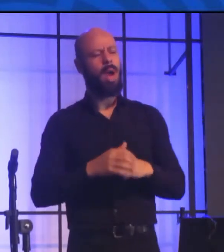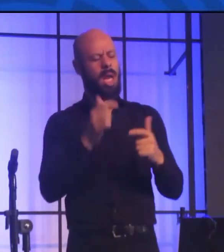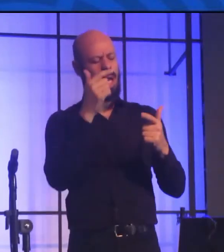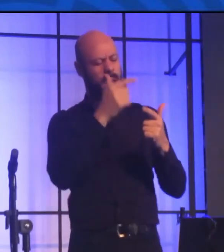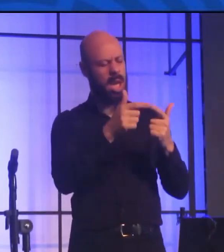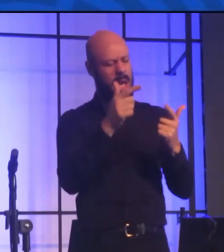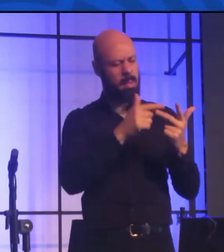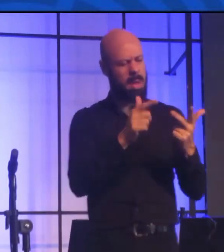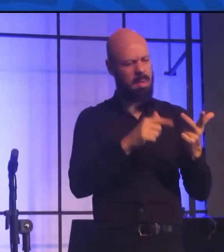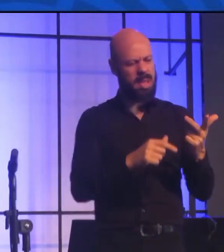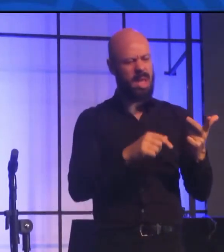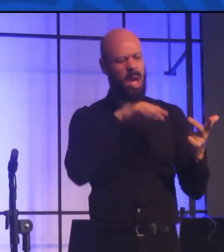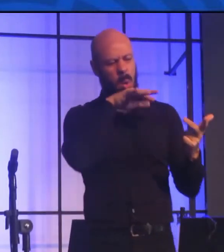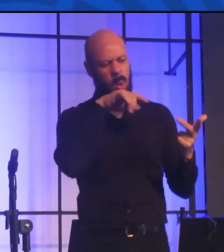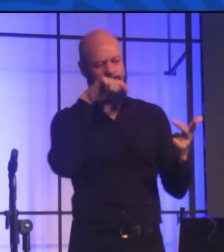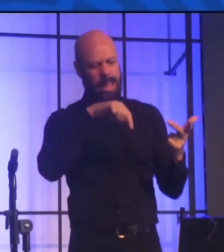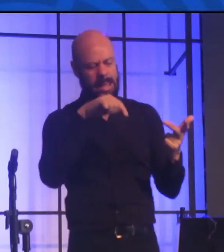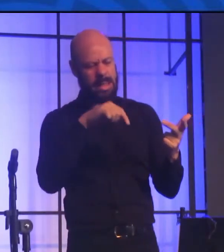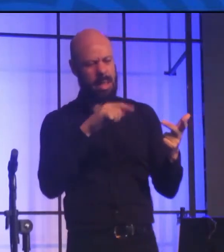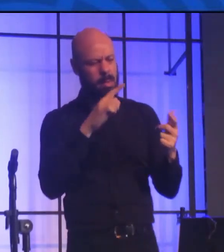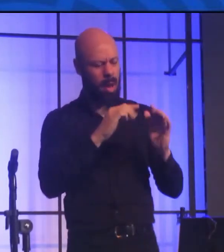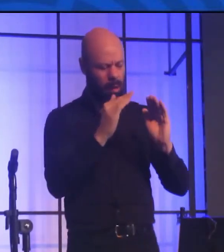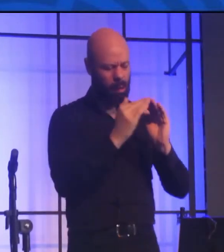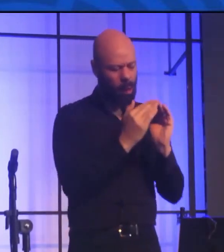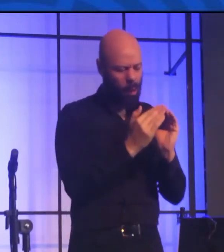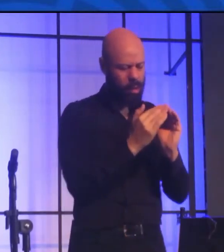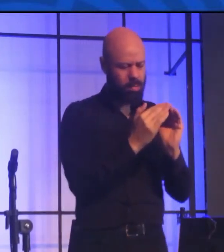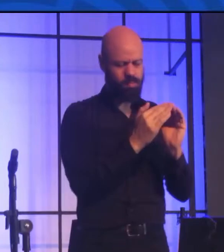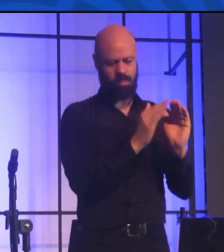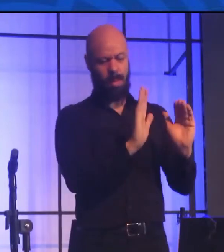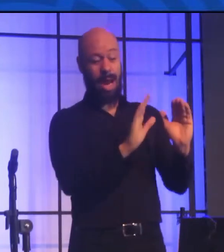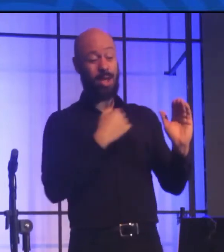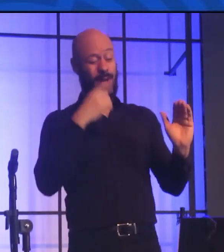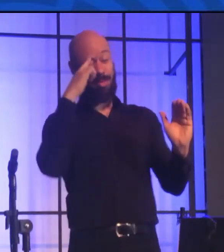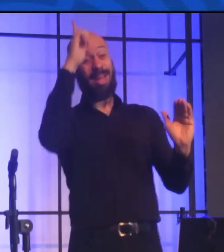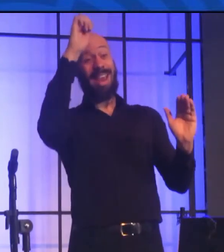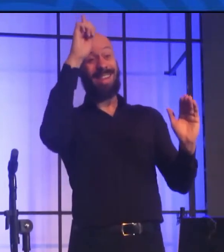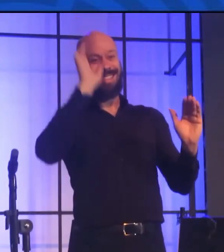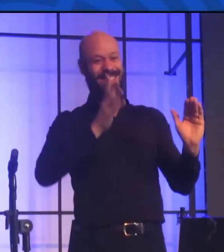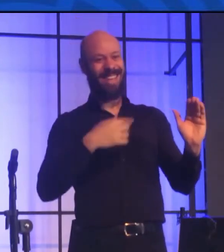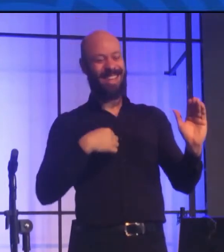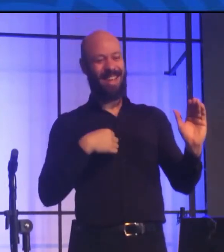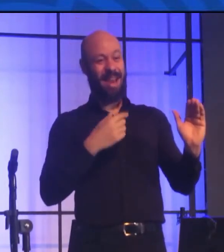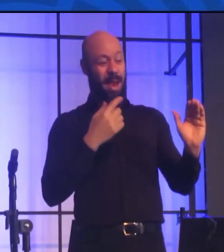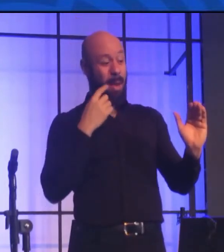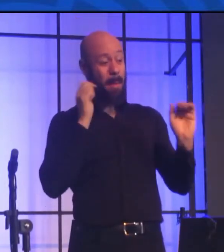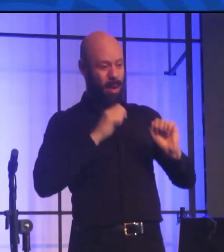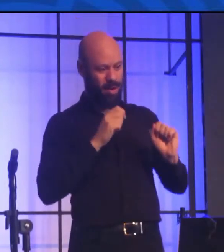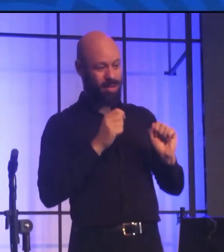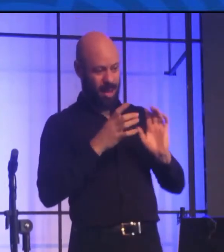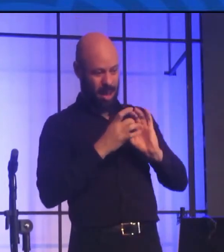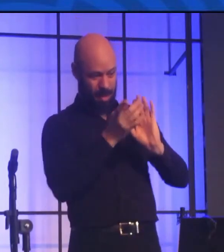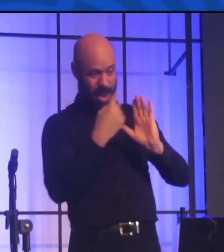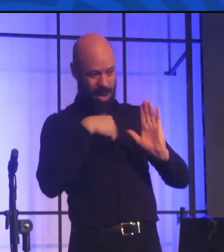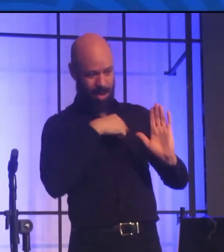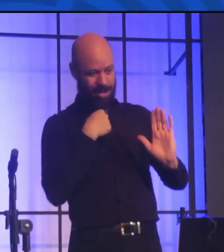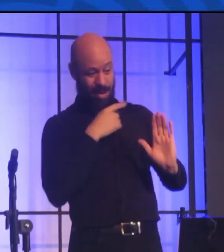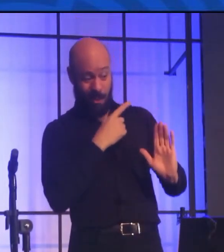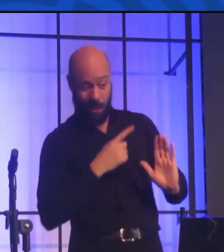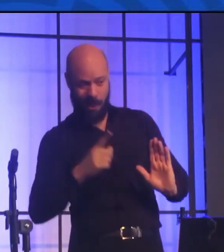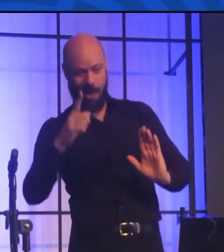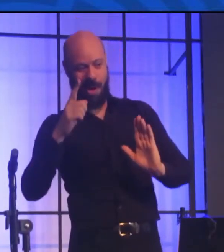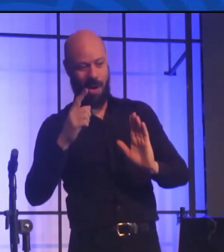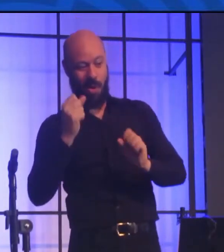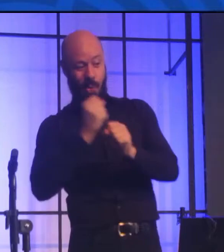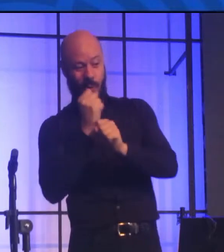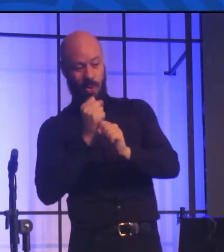Eles estavam dispostos a colaborar para que essa coisa fosse mudada. Por isso hoje você tem diante de você um ano, você tem uma vida